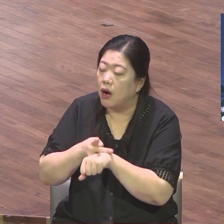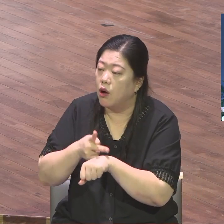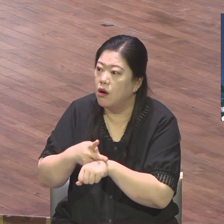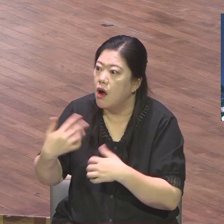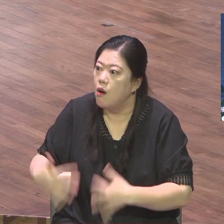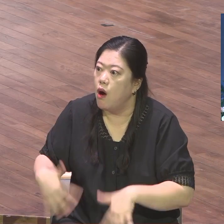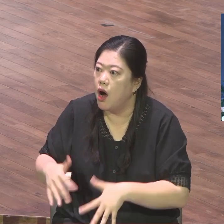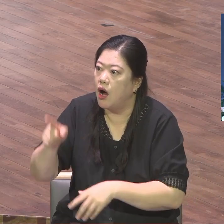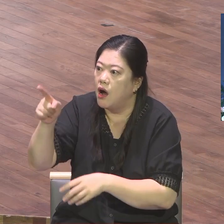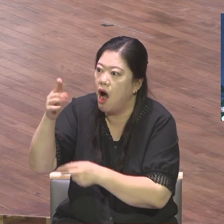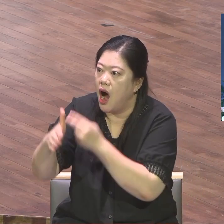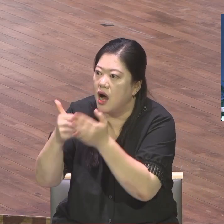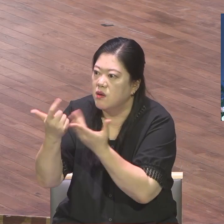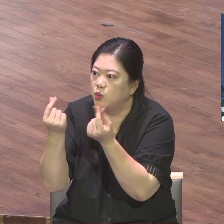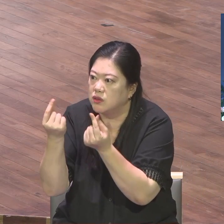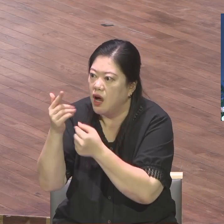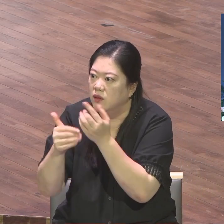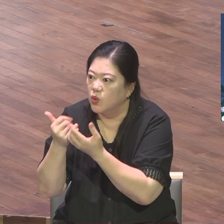뜻이에요.